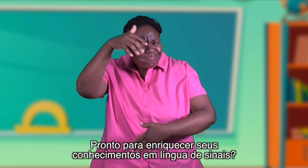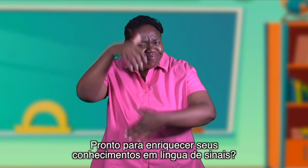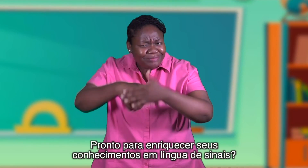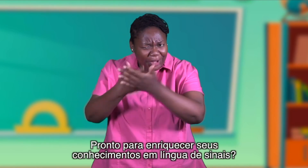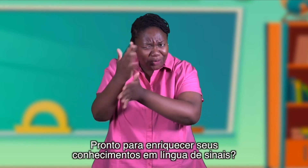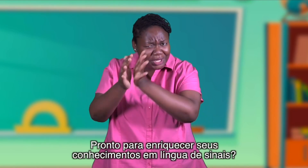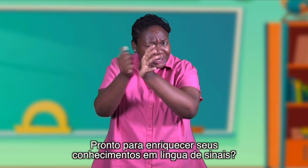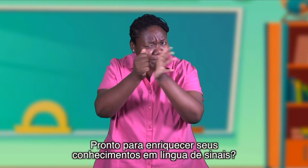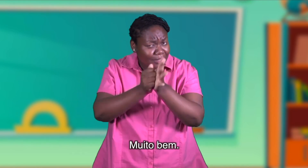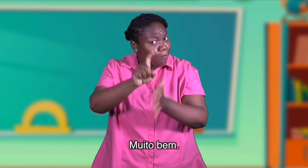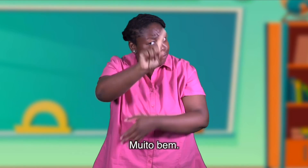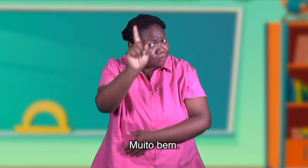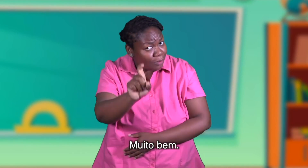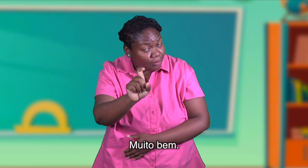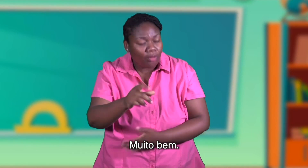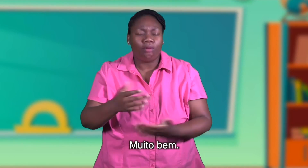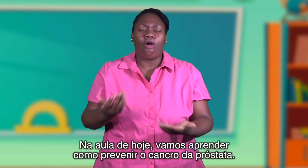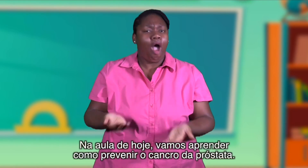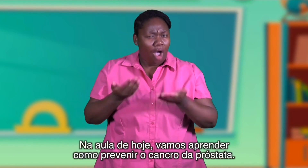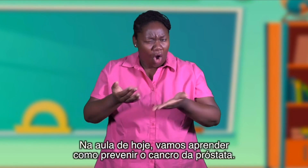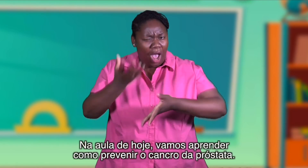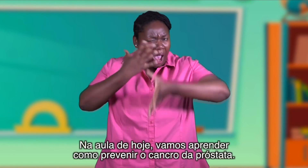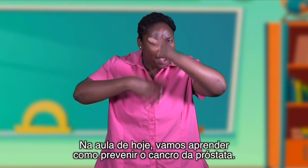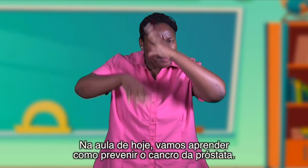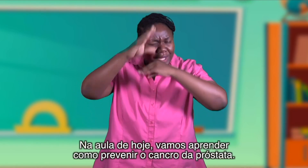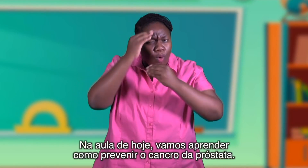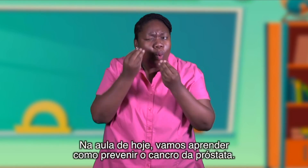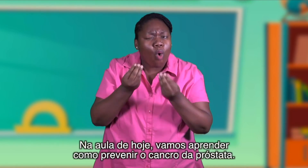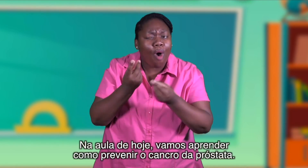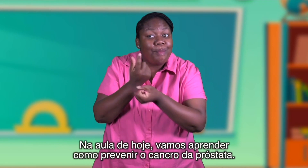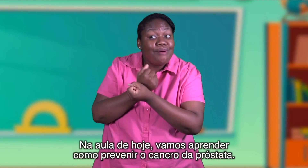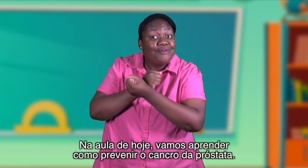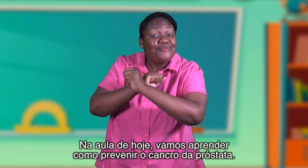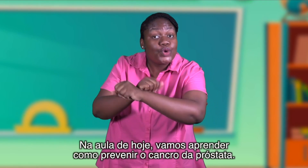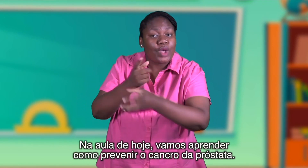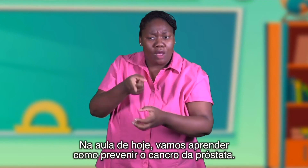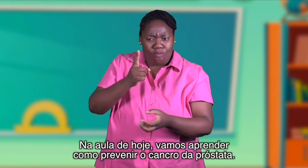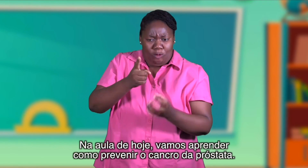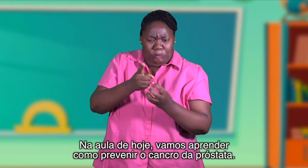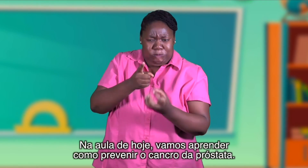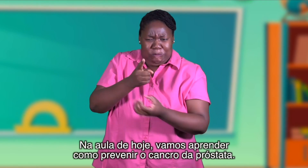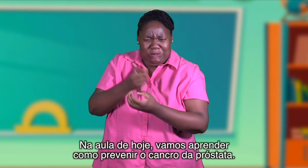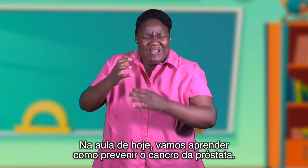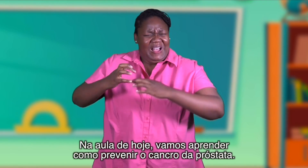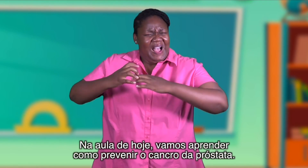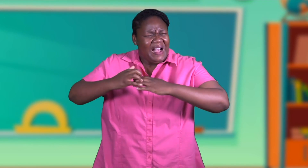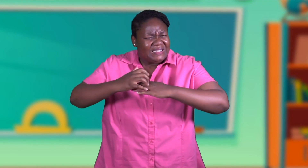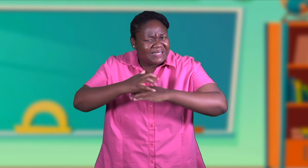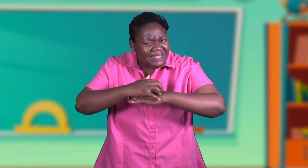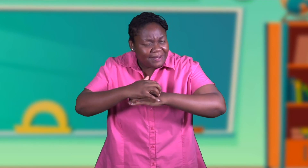de sinais? Muito bem! Na aula de hoje, vamos aprender como prevenir o cancro da próstata.